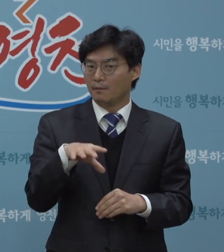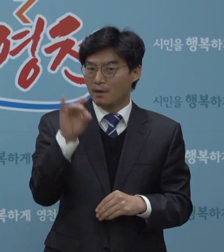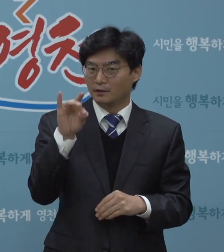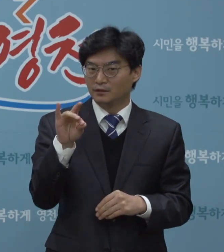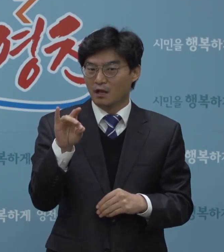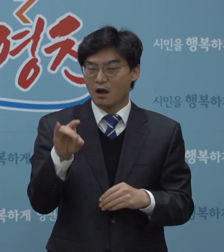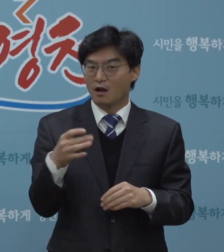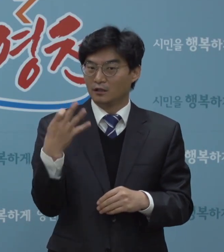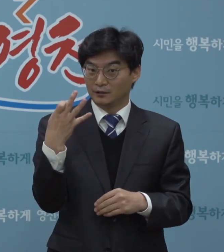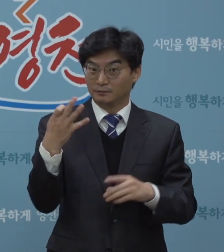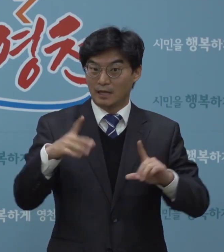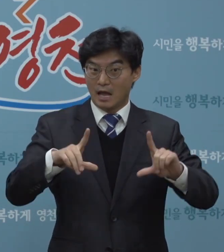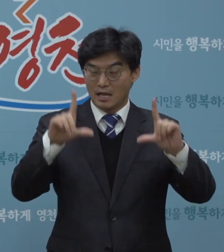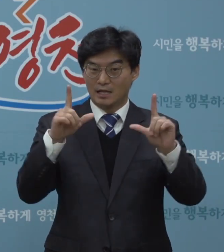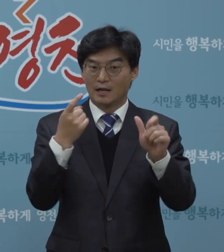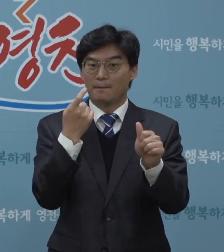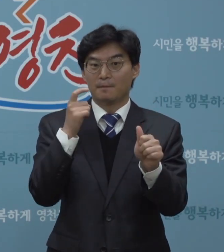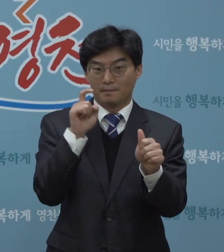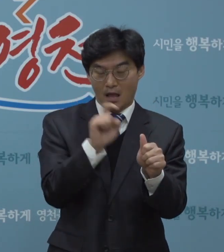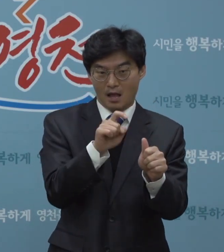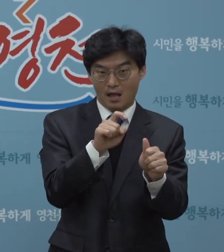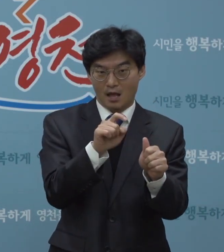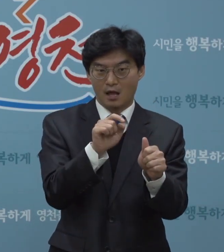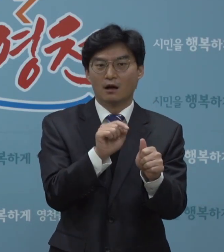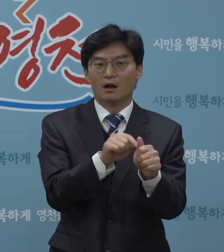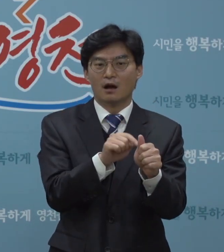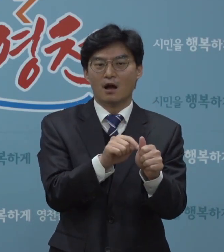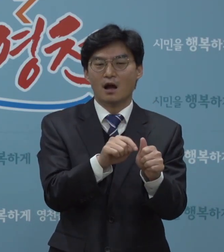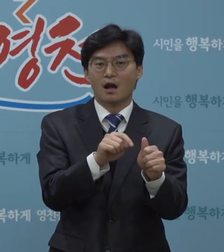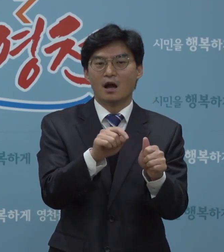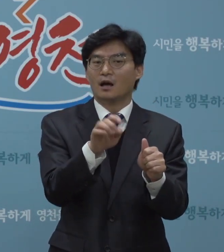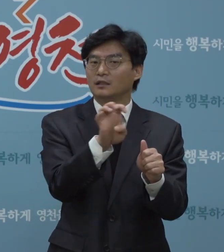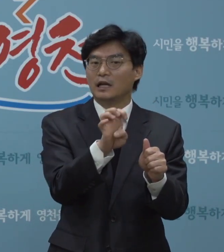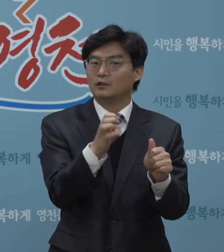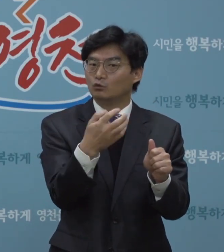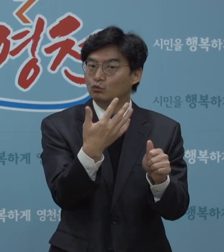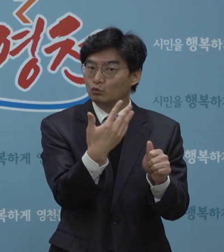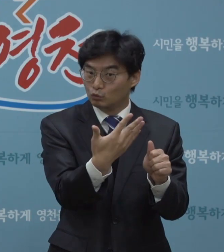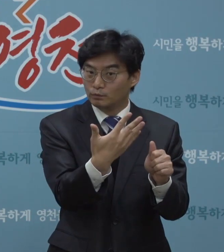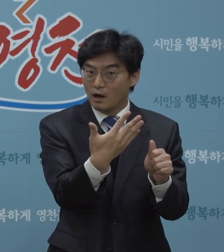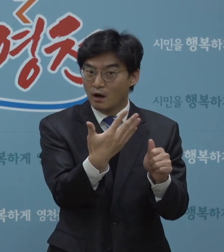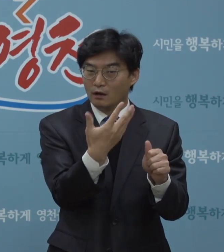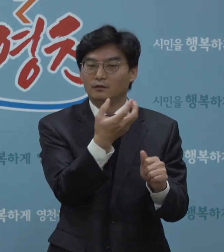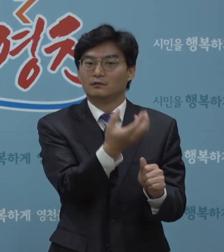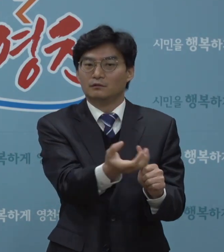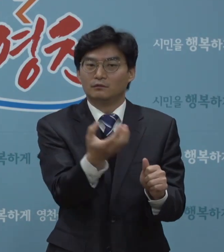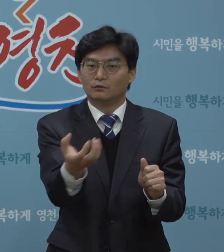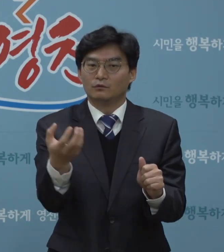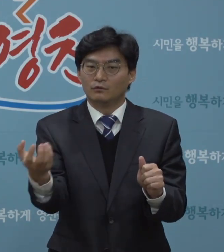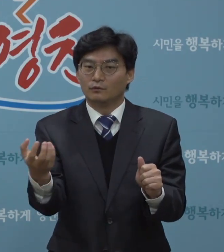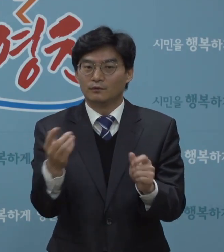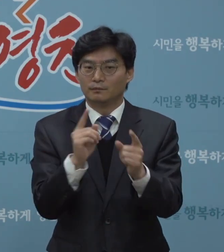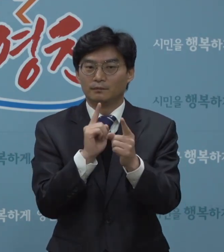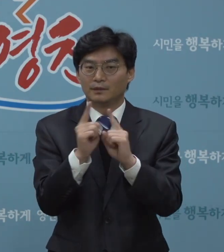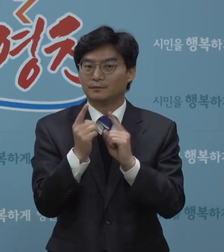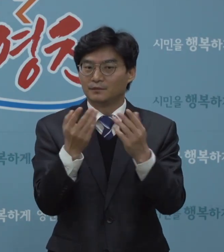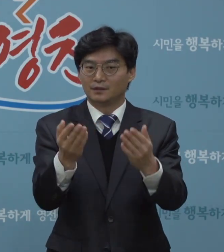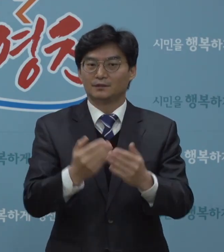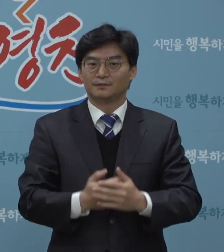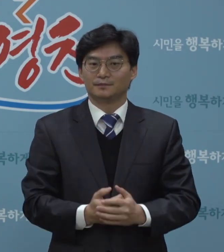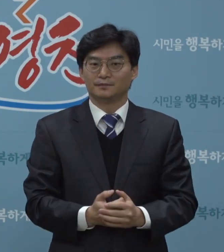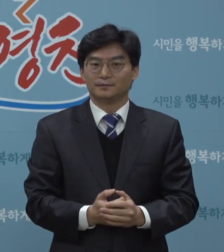먼저 14일 확정 판정을 받은 49번 확진자의 이동 동선을